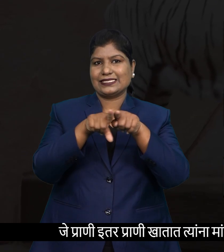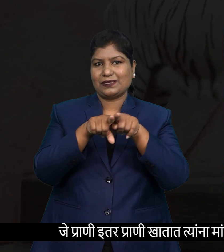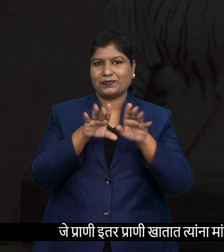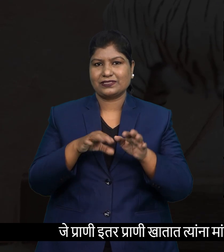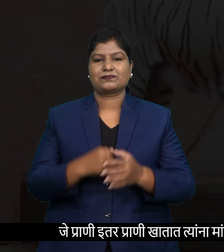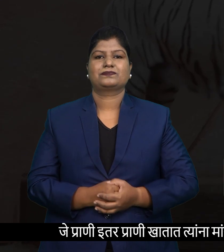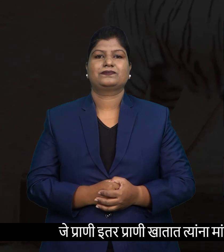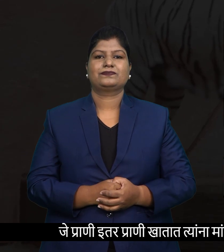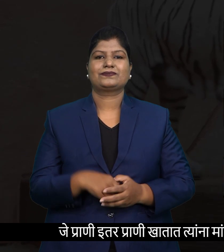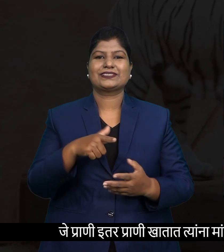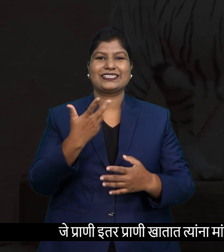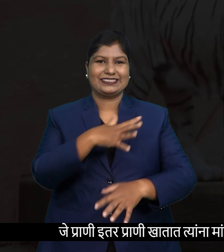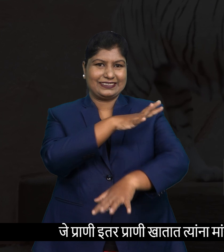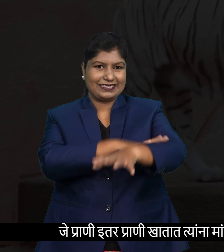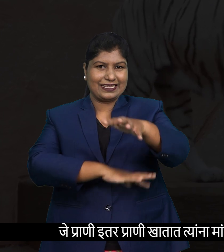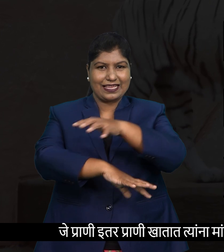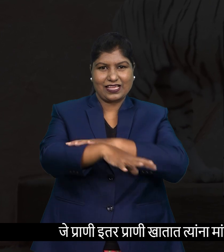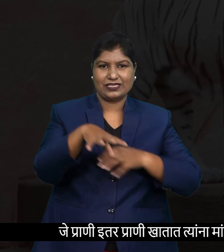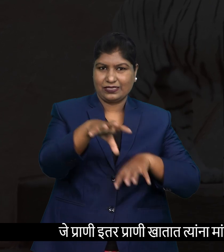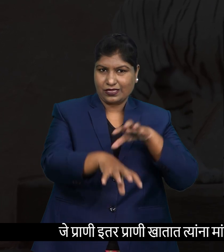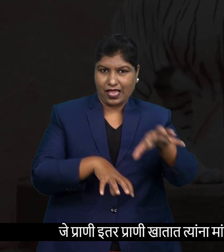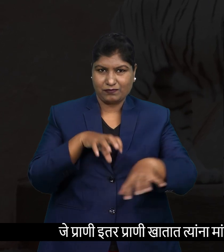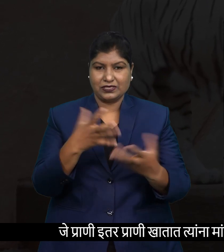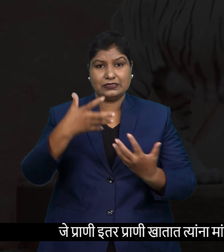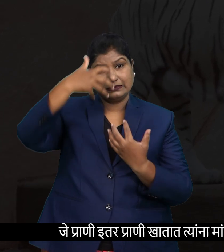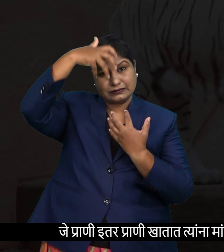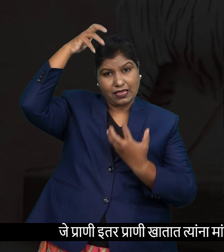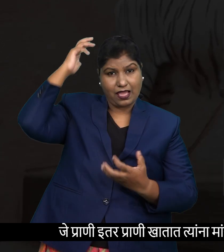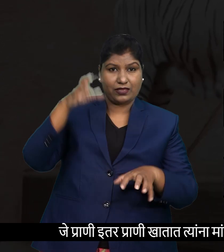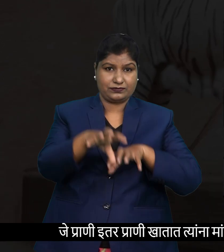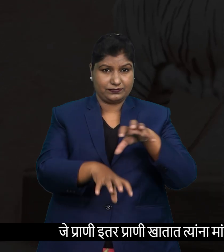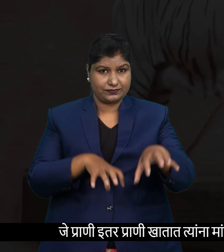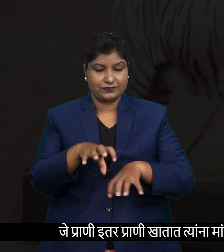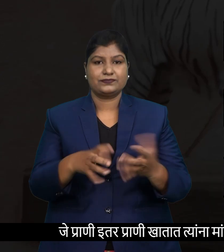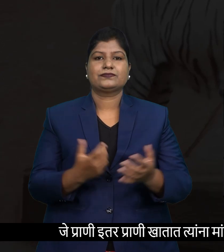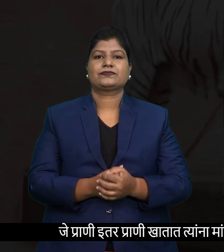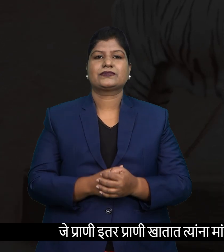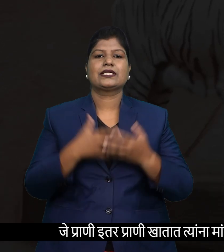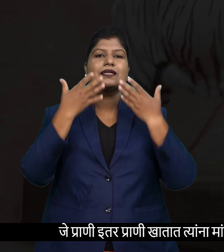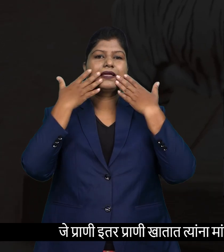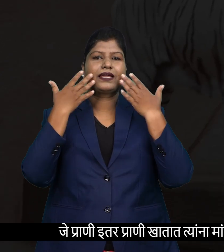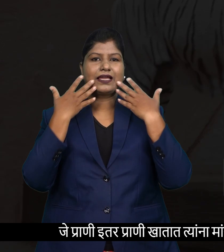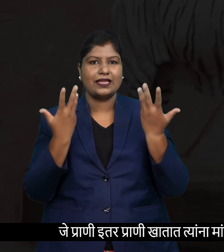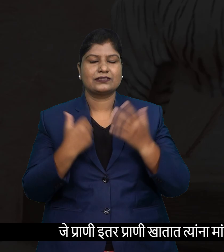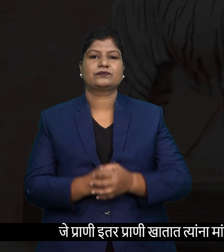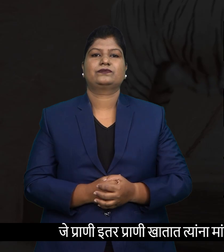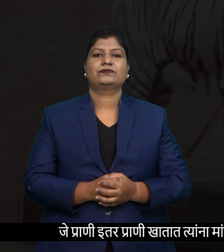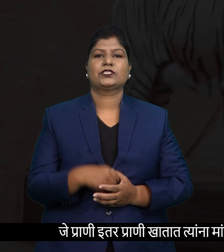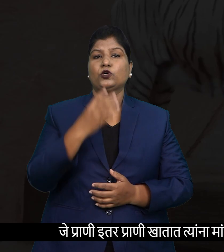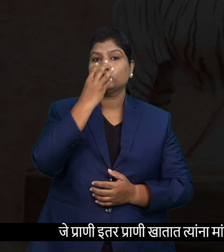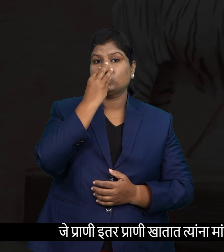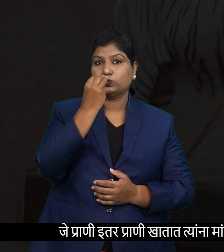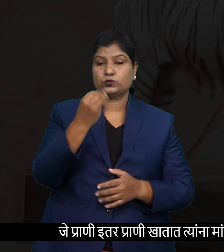वाघ, सिंह, मांजर, लांडगा इत्यादी.